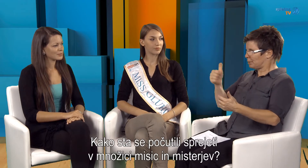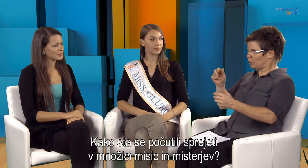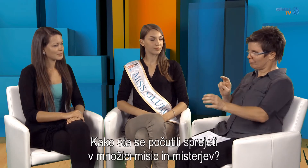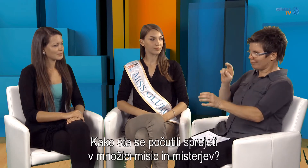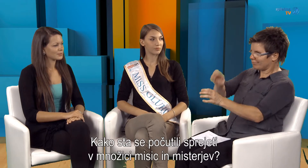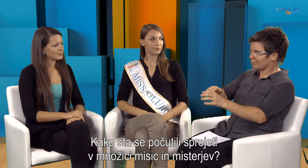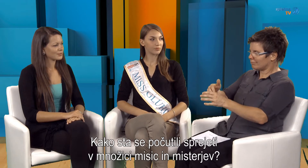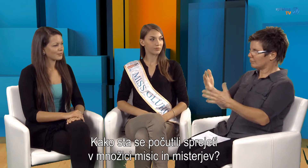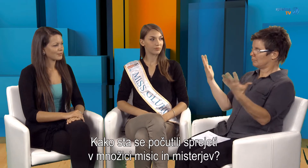prvi.